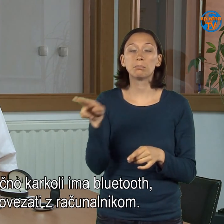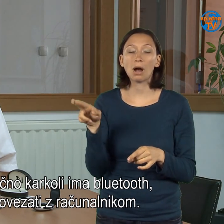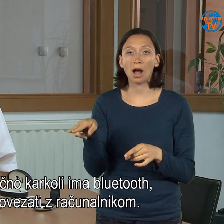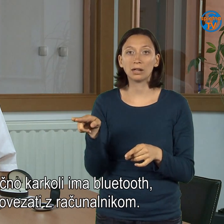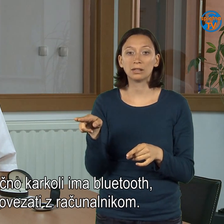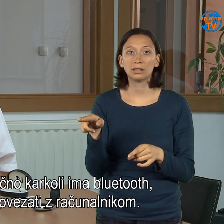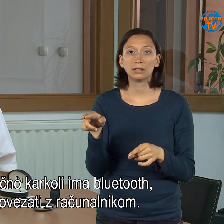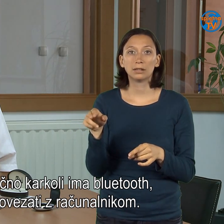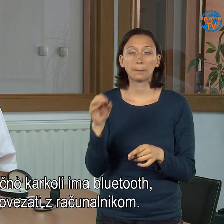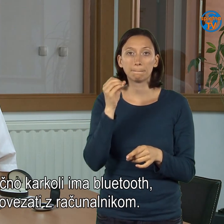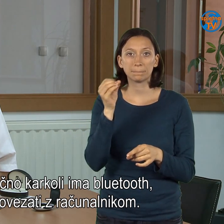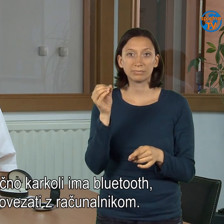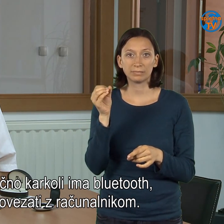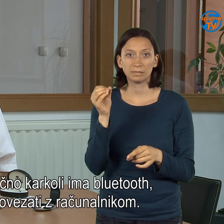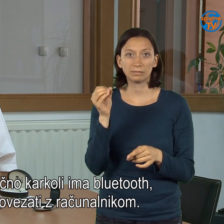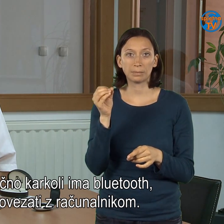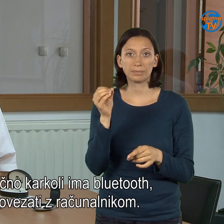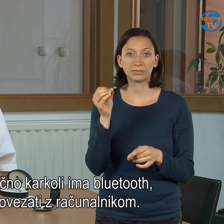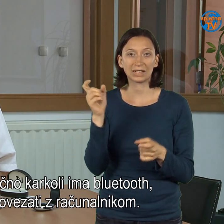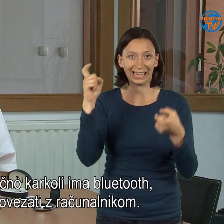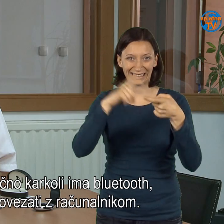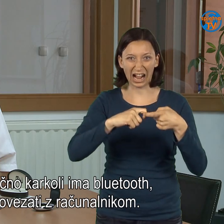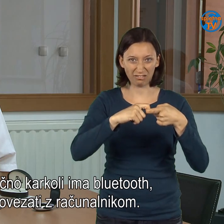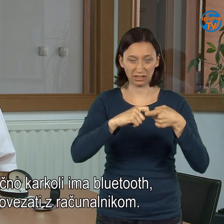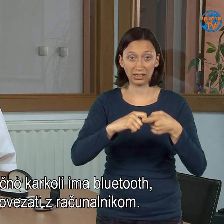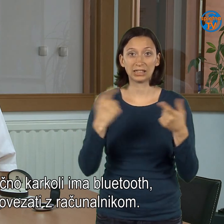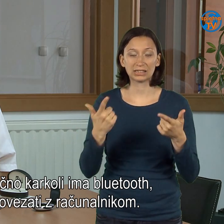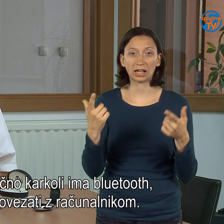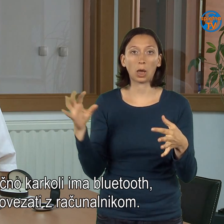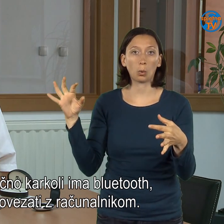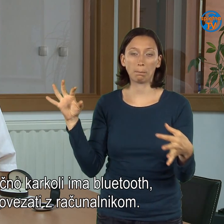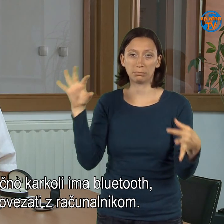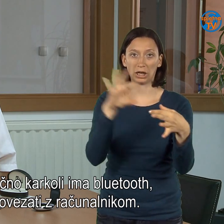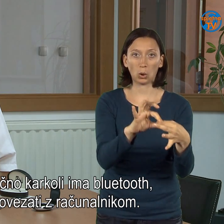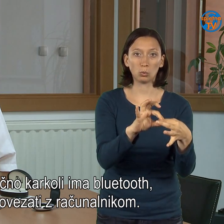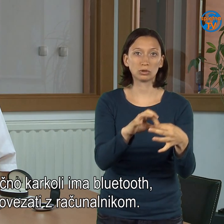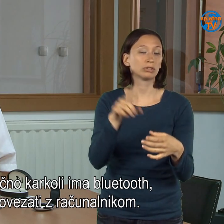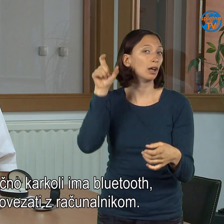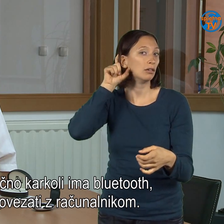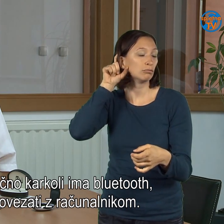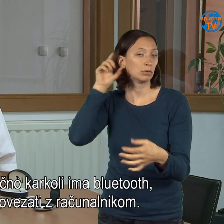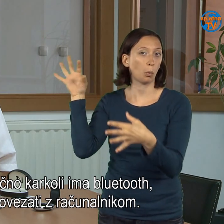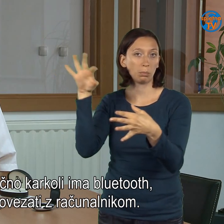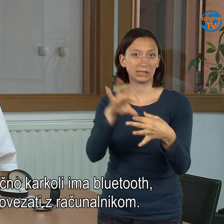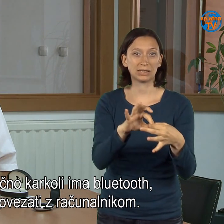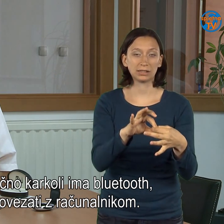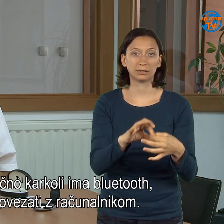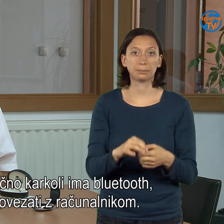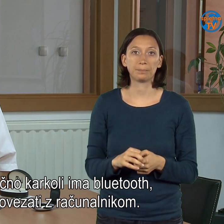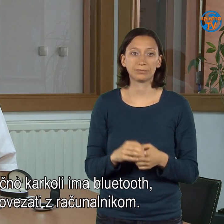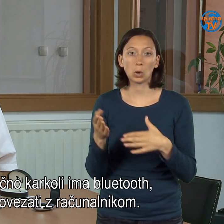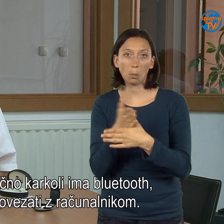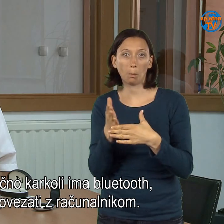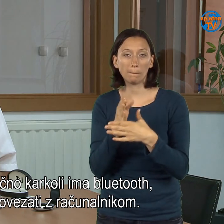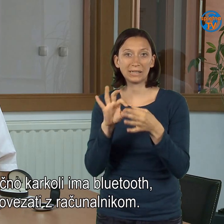ima kabel, ki se ga da pač priključiti v ta vmesnik. V